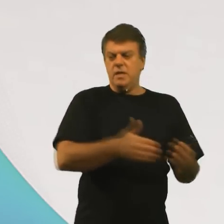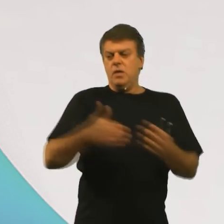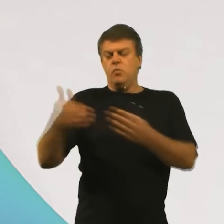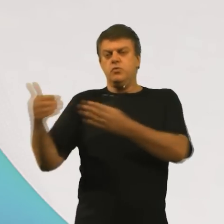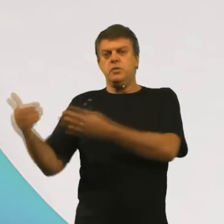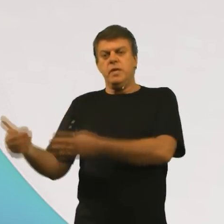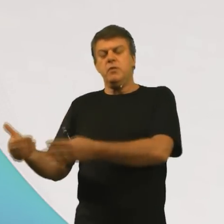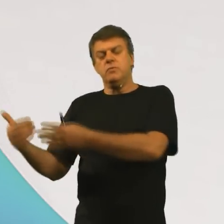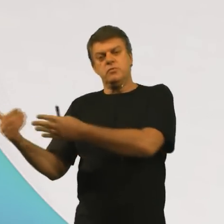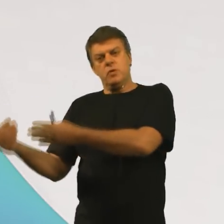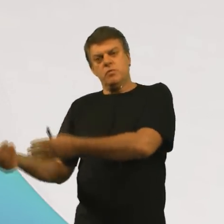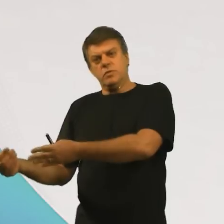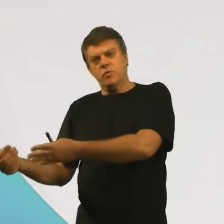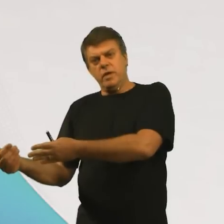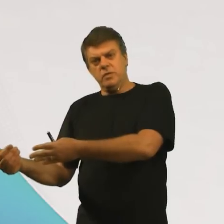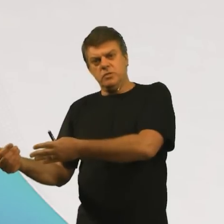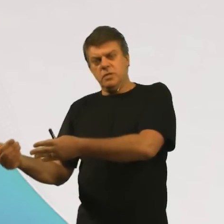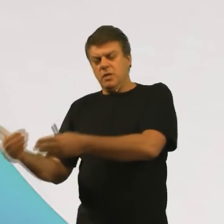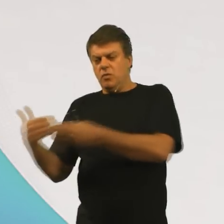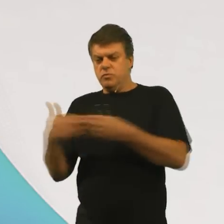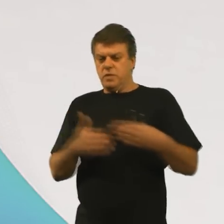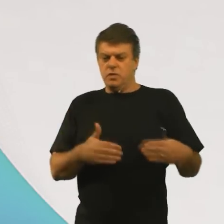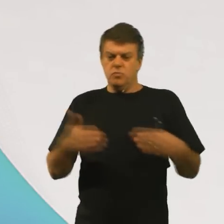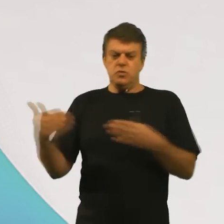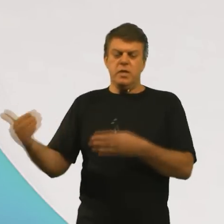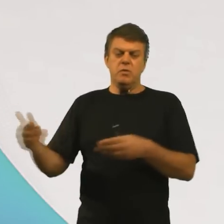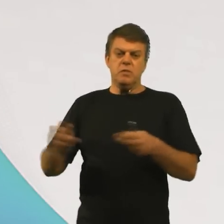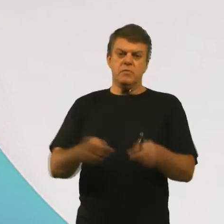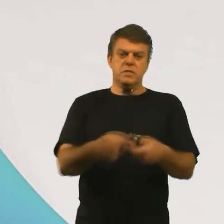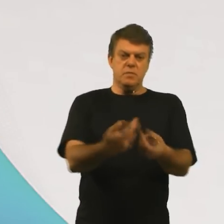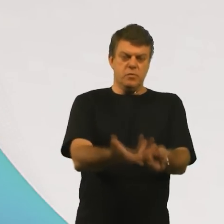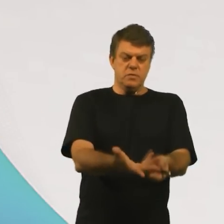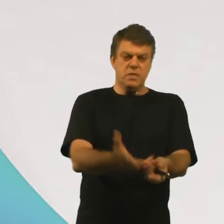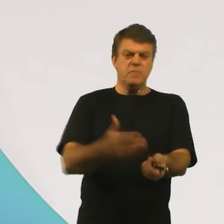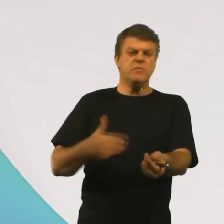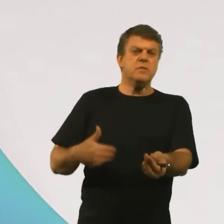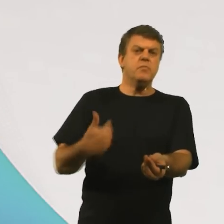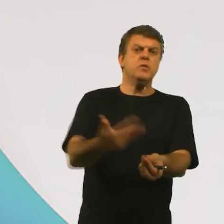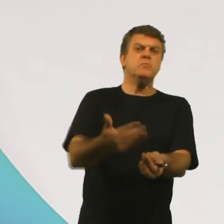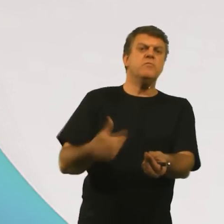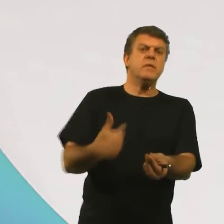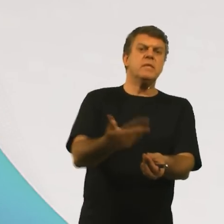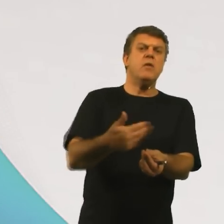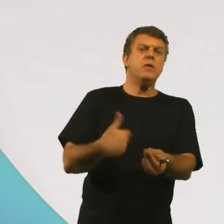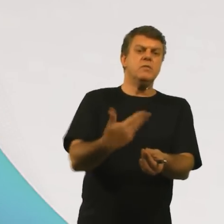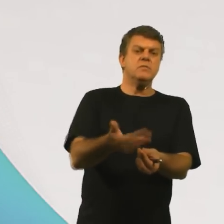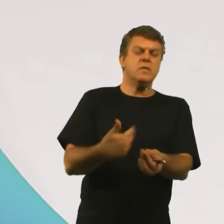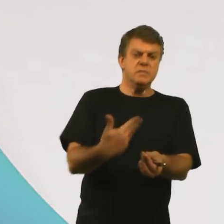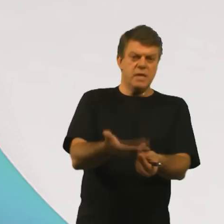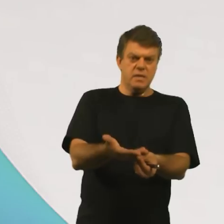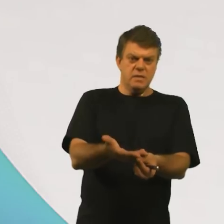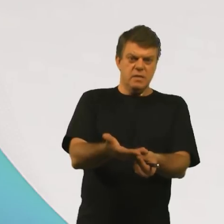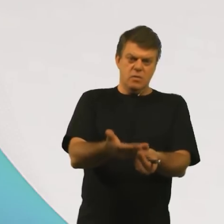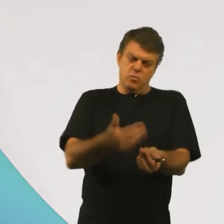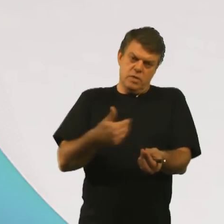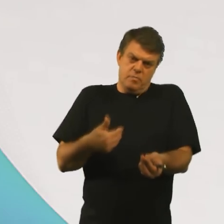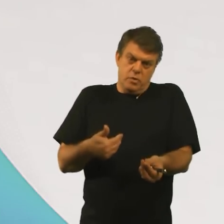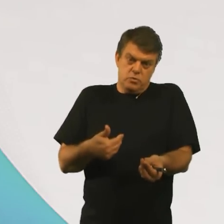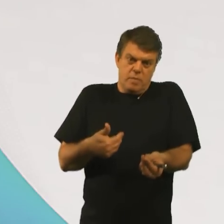o dinheiro da sua conta corrente, ou seja, é um dinheiro que você deposita e você pode movimentar a hora que você quiser. O depósito